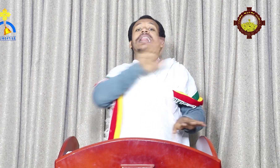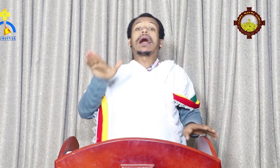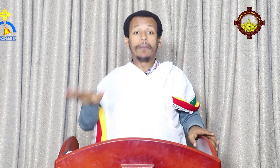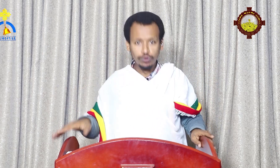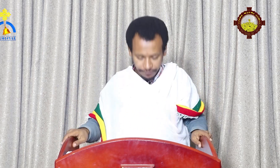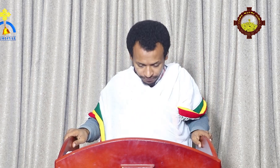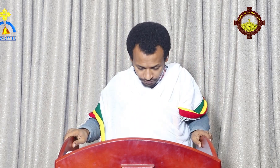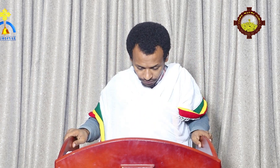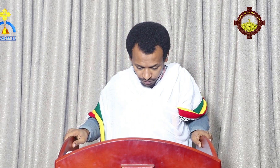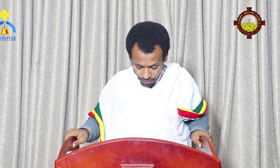አልተቀበሉትም።